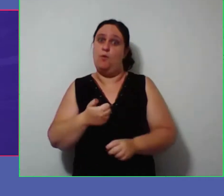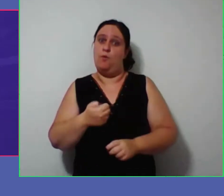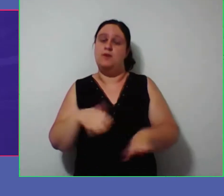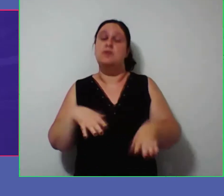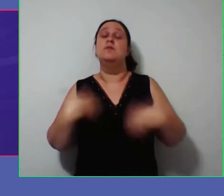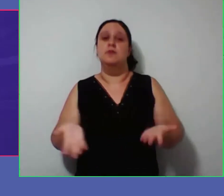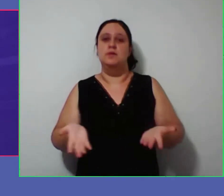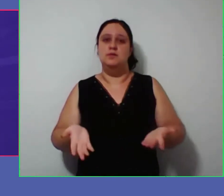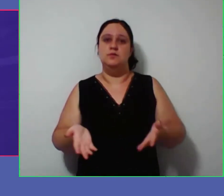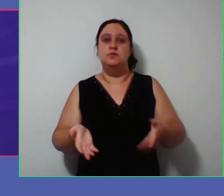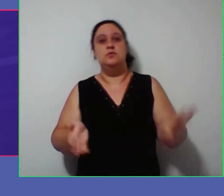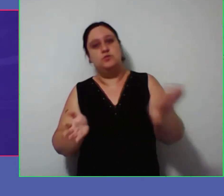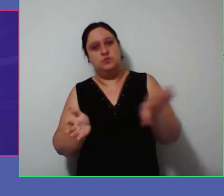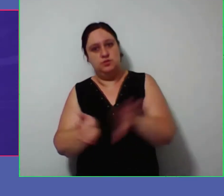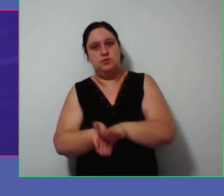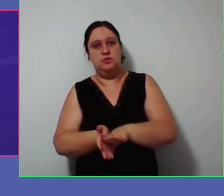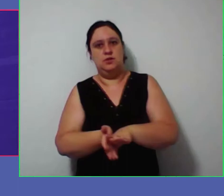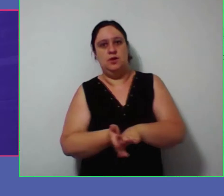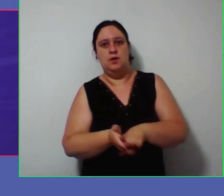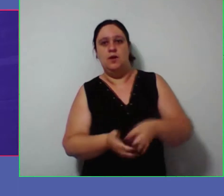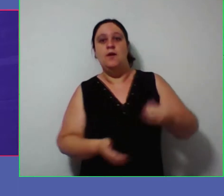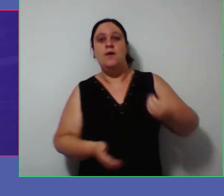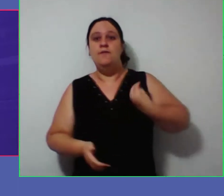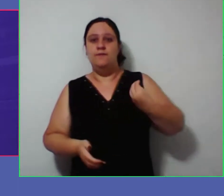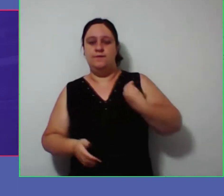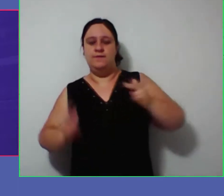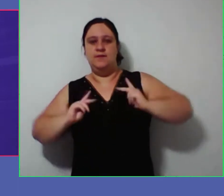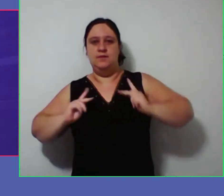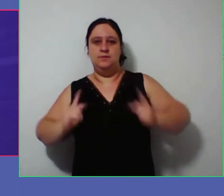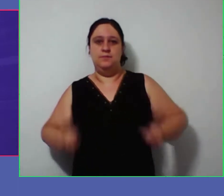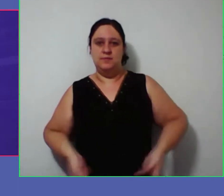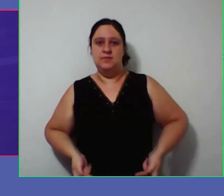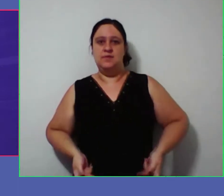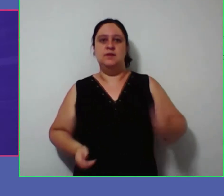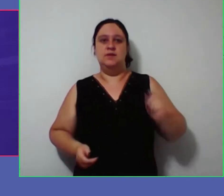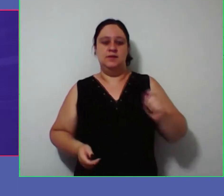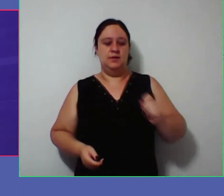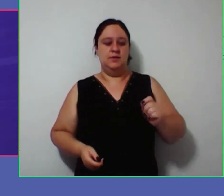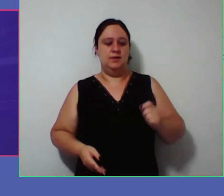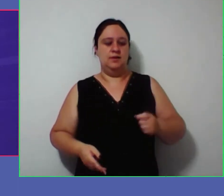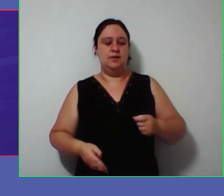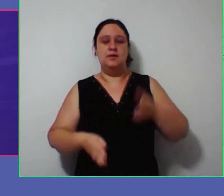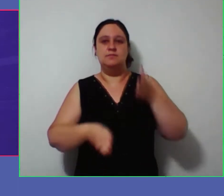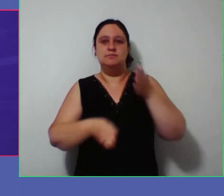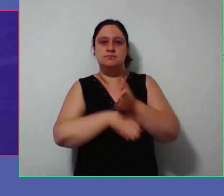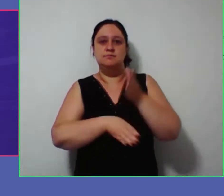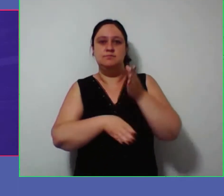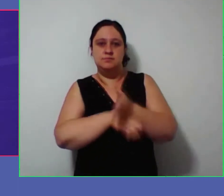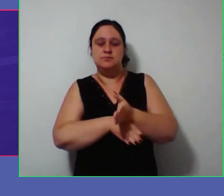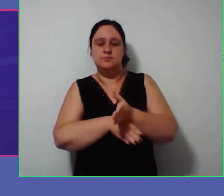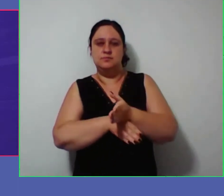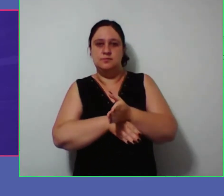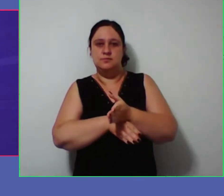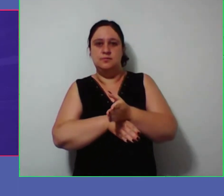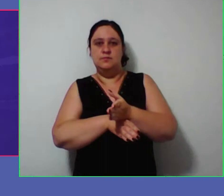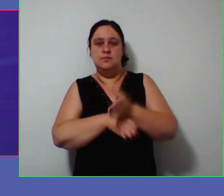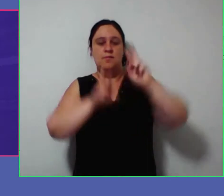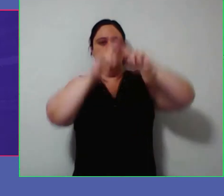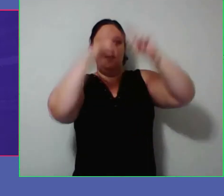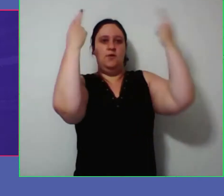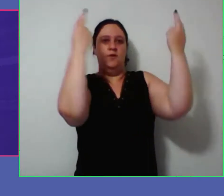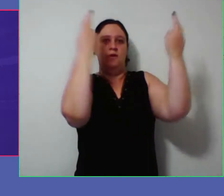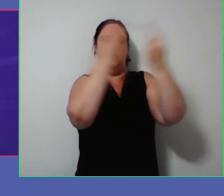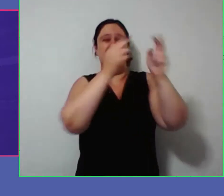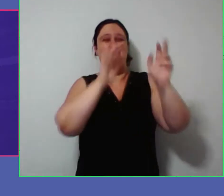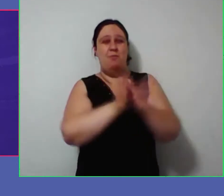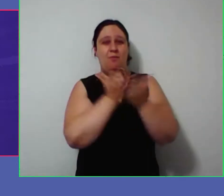que entrarem para o reino, aqueles que são pobres em espírito, eles então terão a sua vida